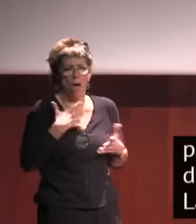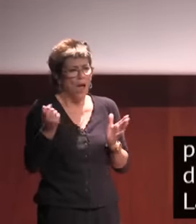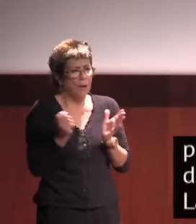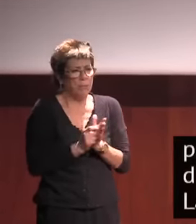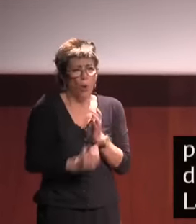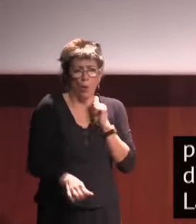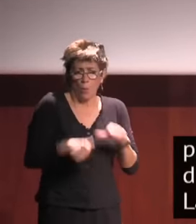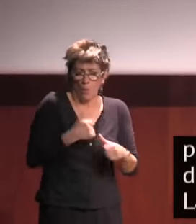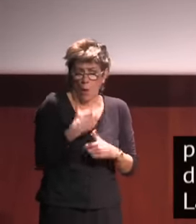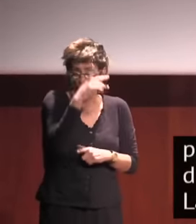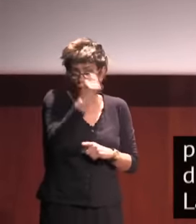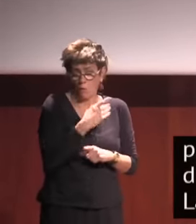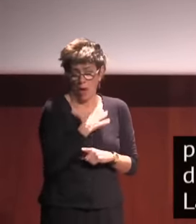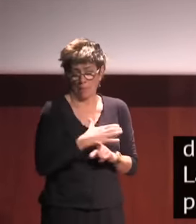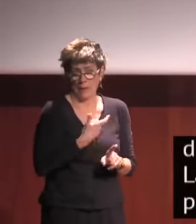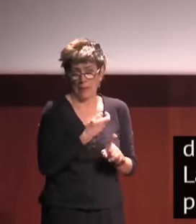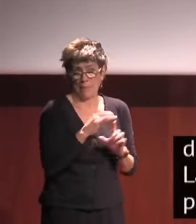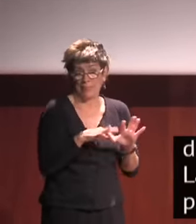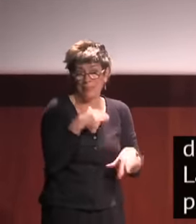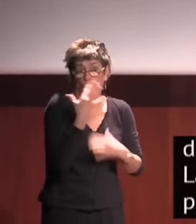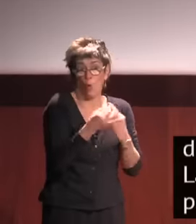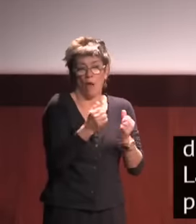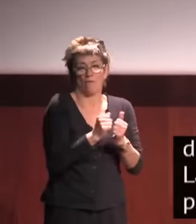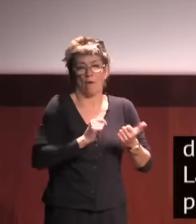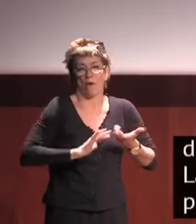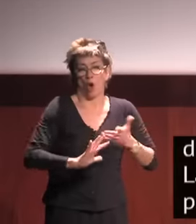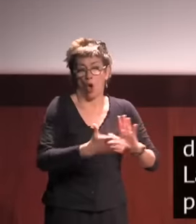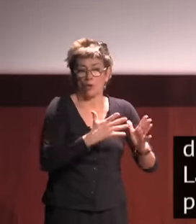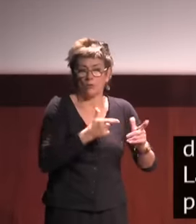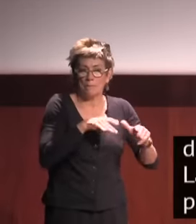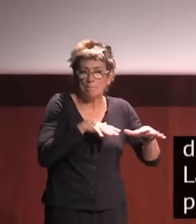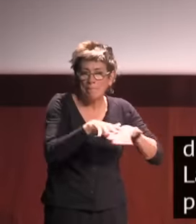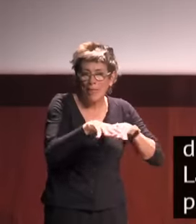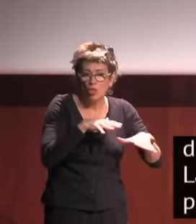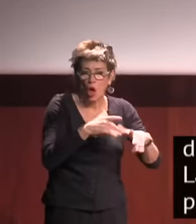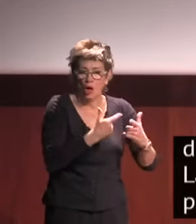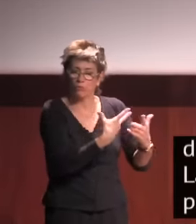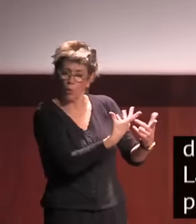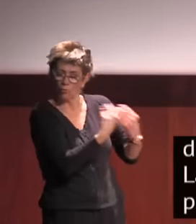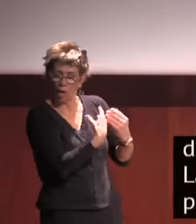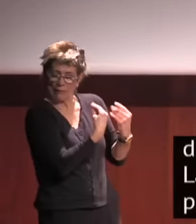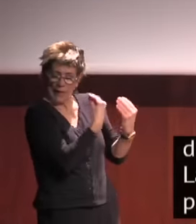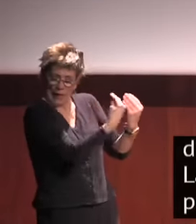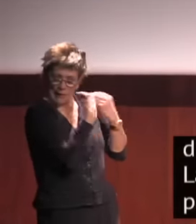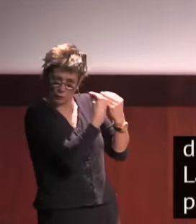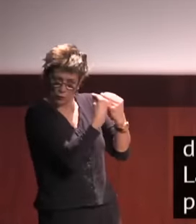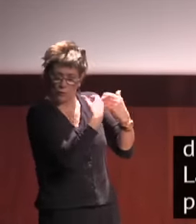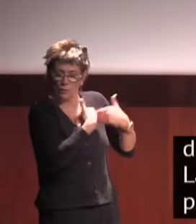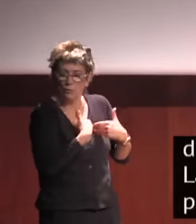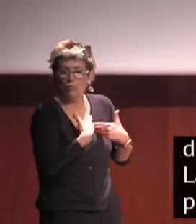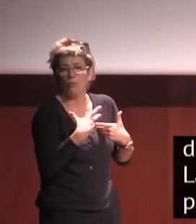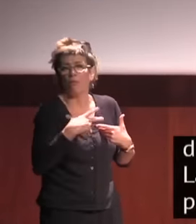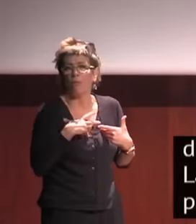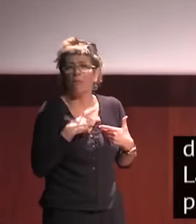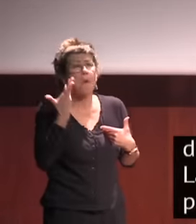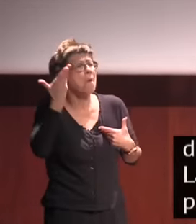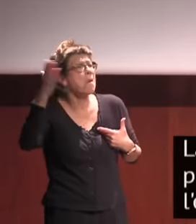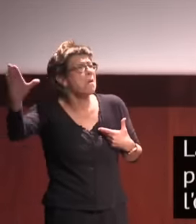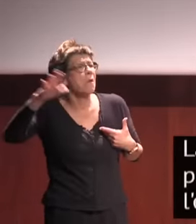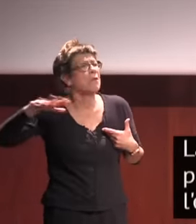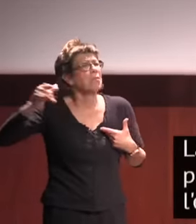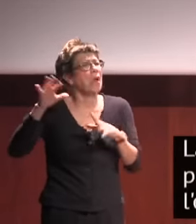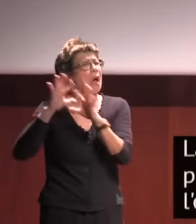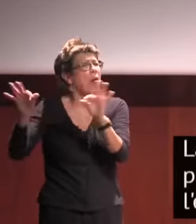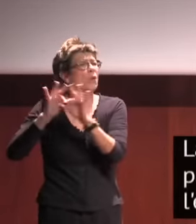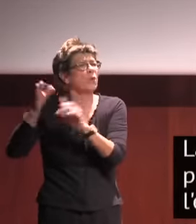commencé quand l'abbé de l'épée a découvert, avec la langue des signes, une méthode permettant de nous instruire, certains racontent une toute